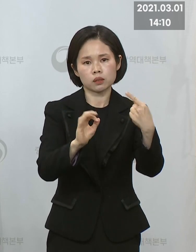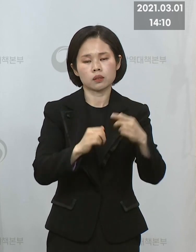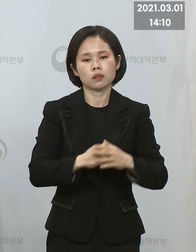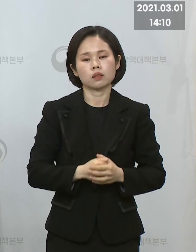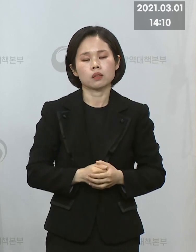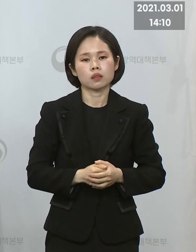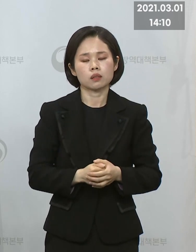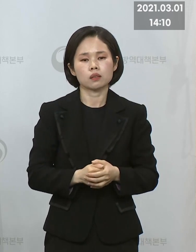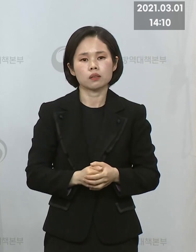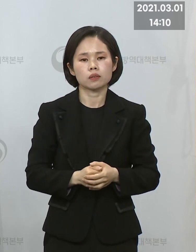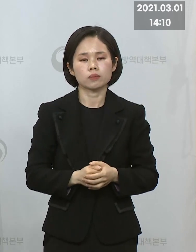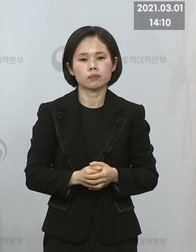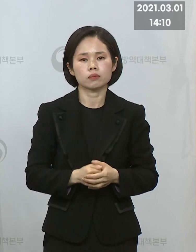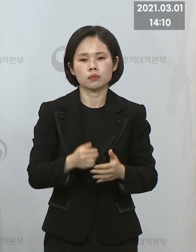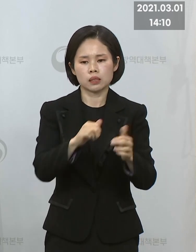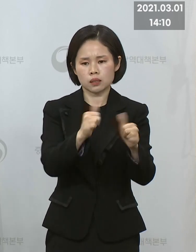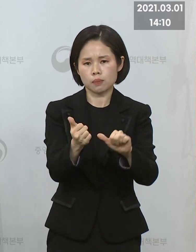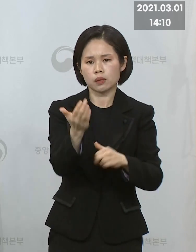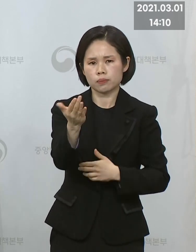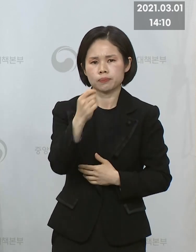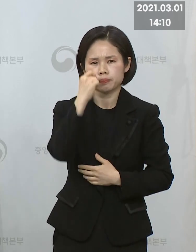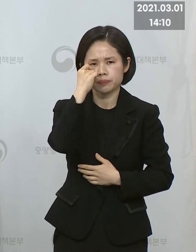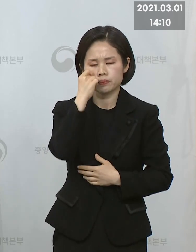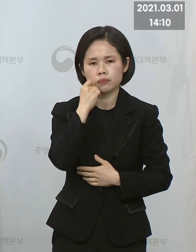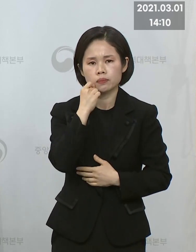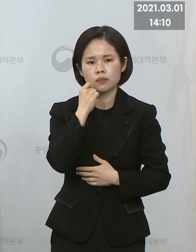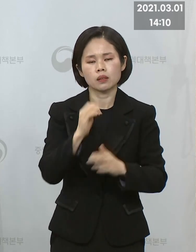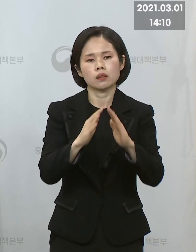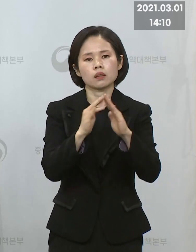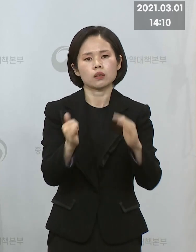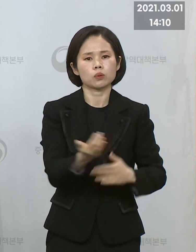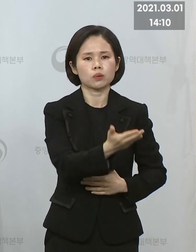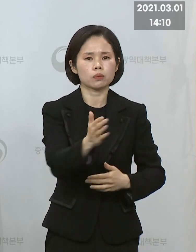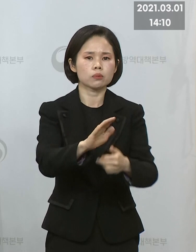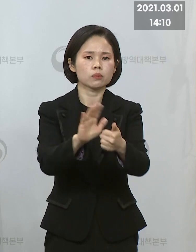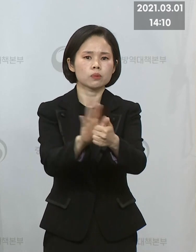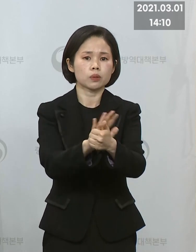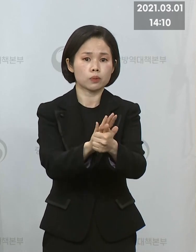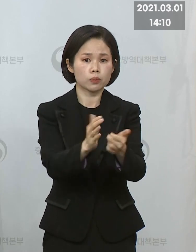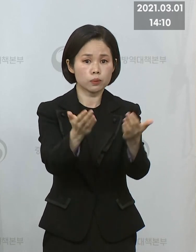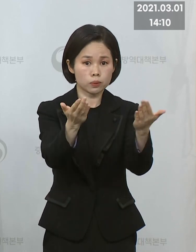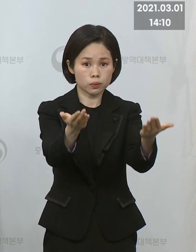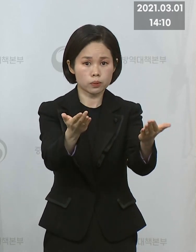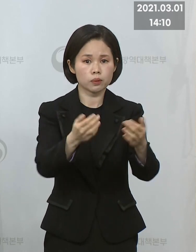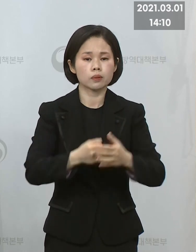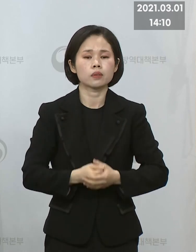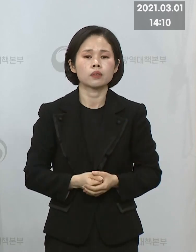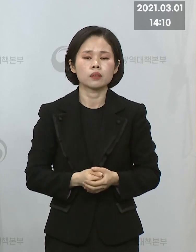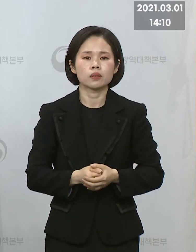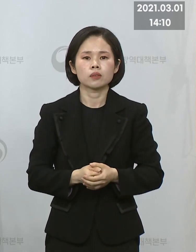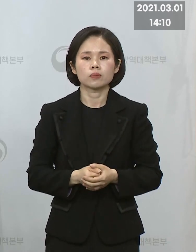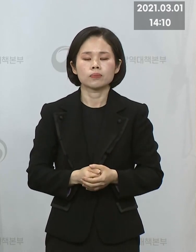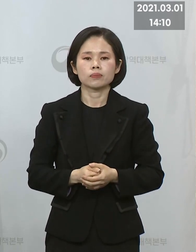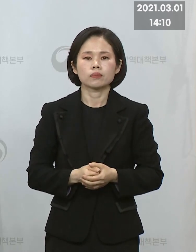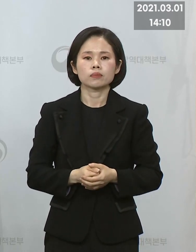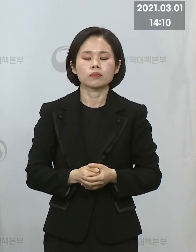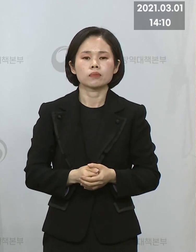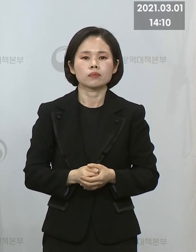1.78%입니다. 삼가 고인의 명복을 빌고 유가족께는 심심한 위로의 말씀을 드립니다.